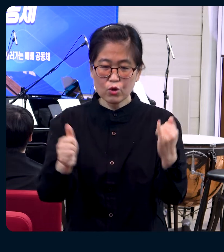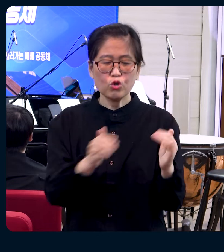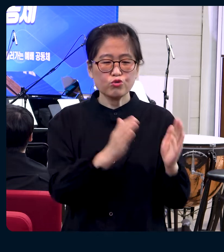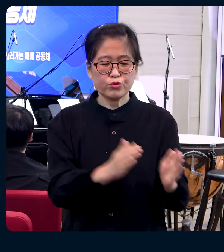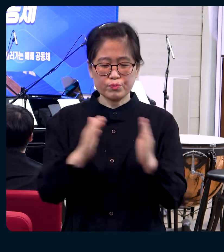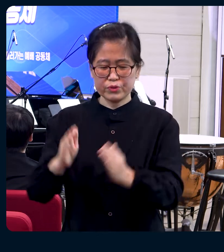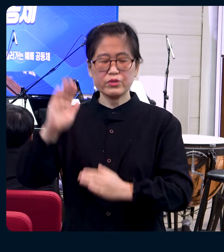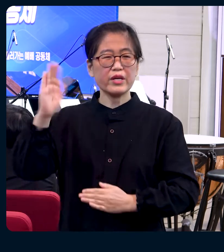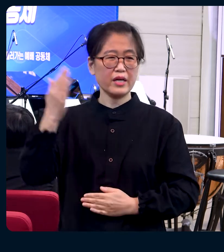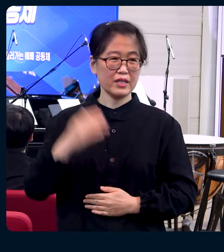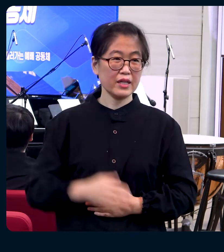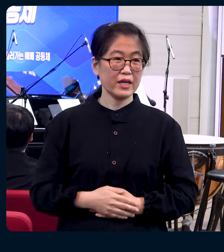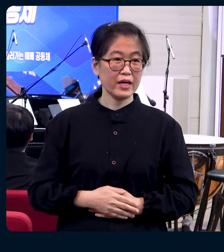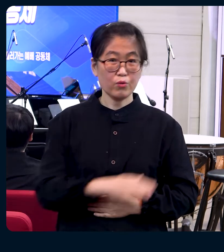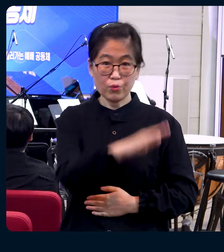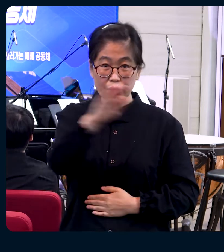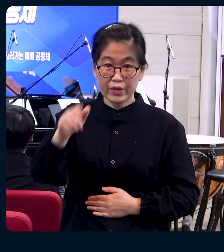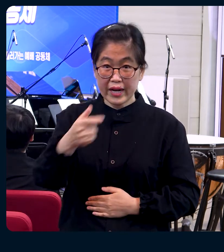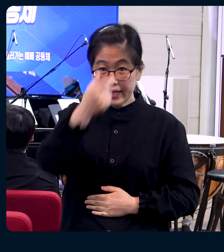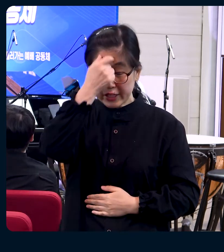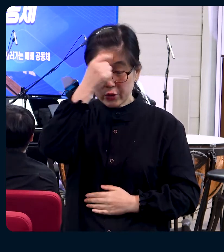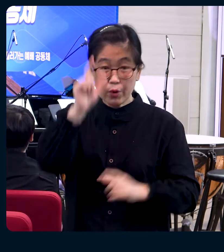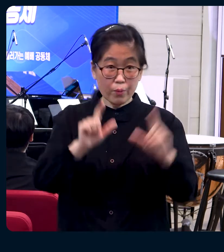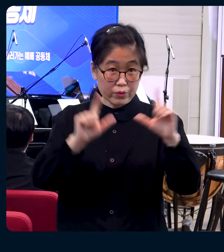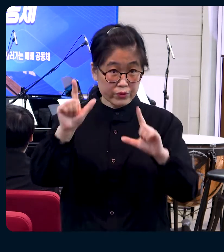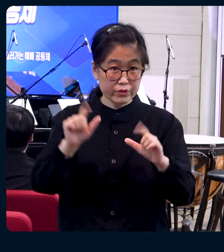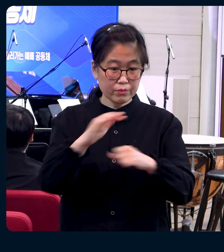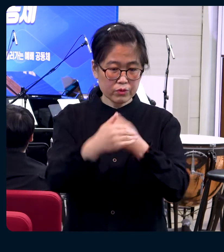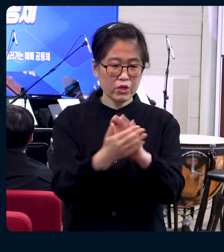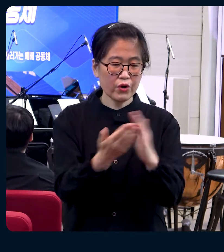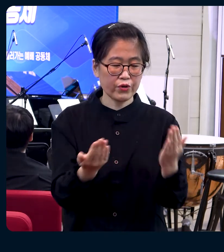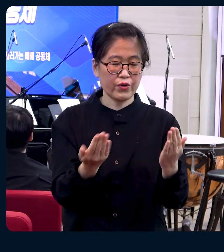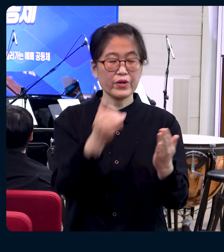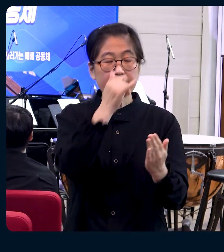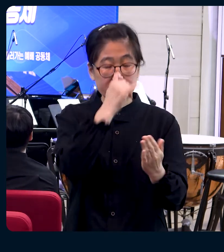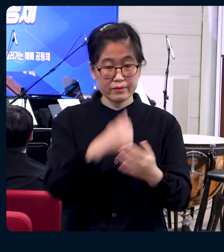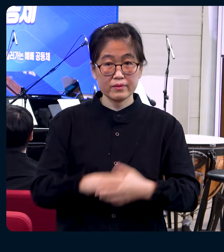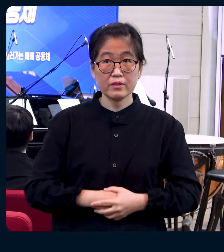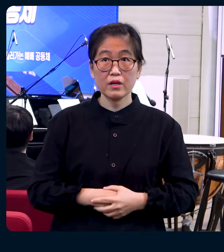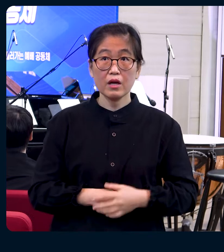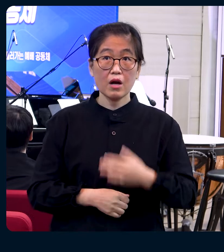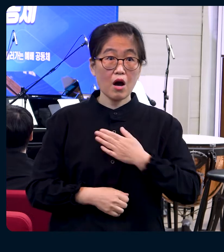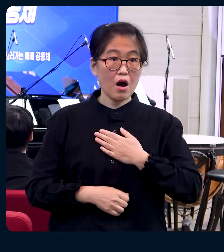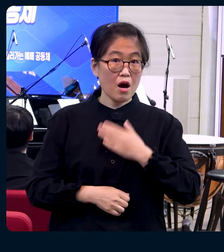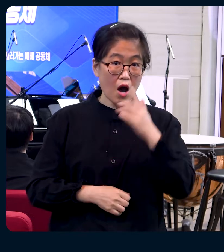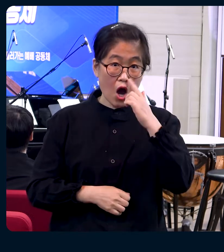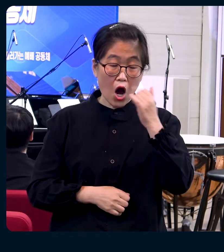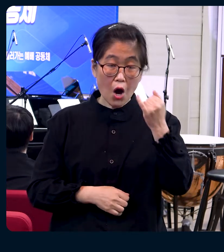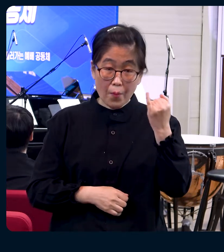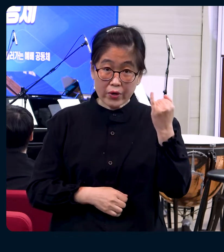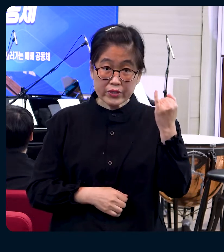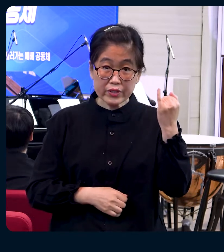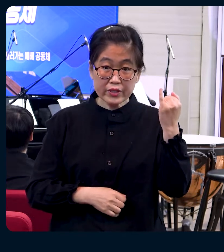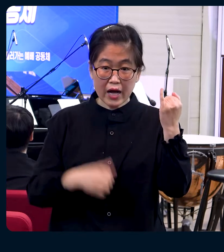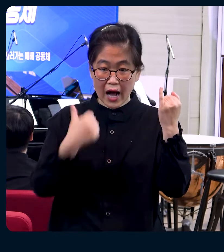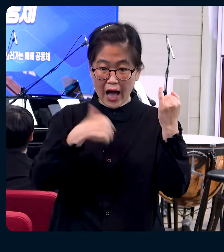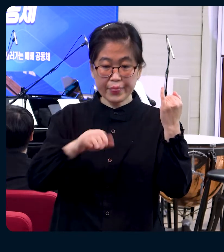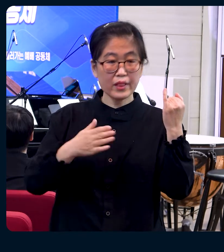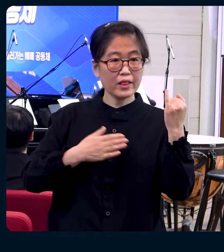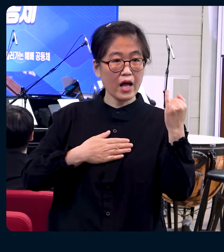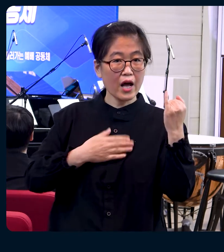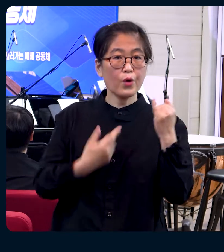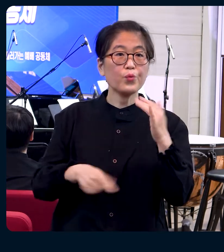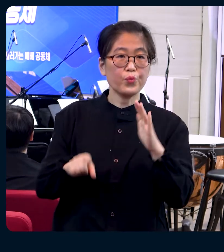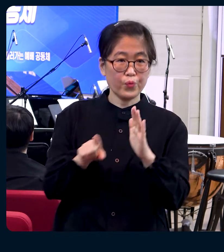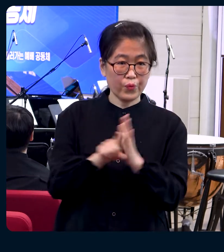준비되게 해달라는 것이 우리의 기도해야 할 줄로 믿습니다. 이것이 성경적인 태도가 아니겠습니까? 저희 어머님은 아들인